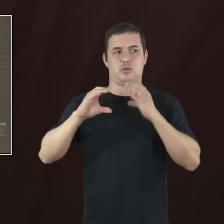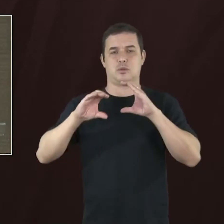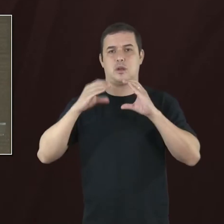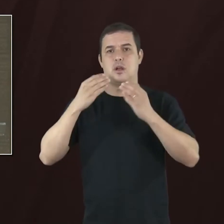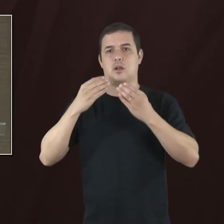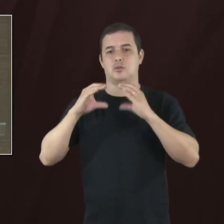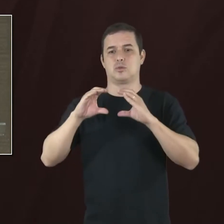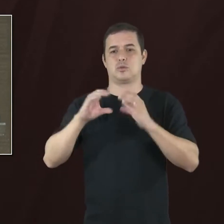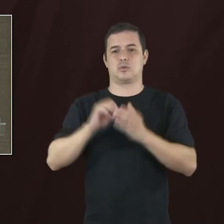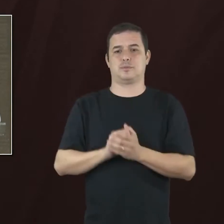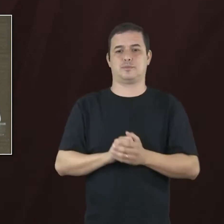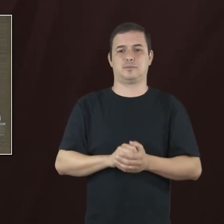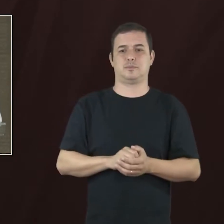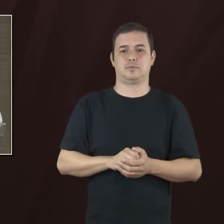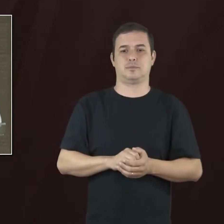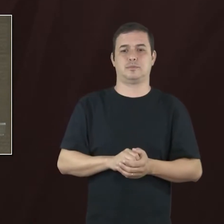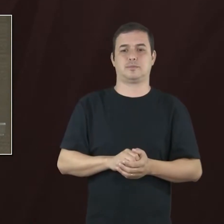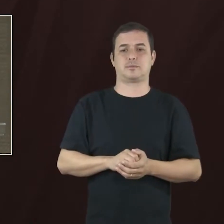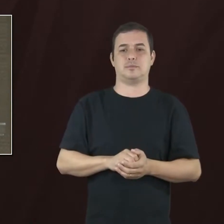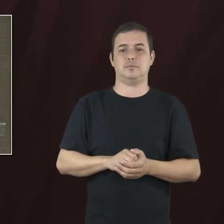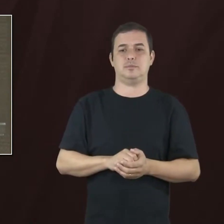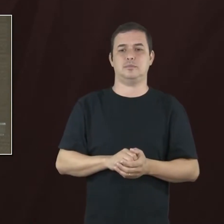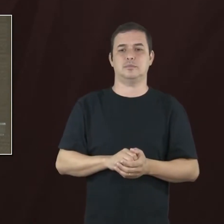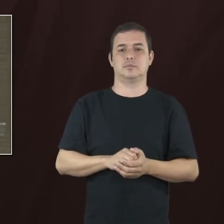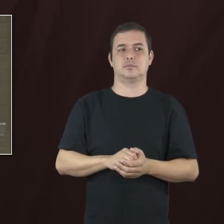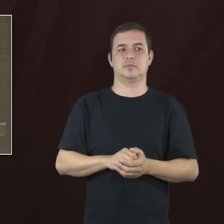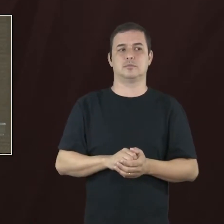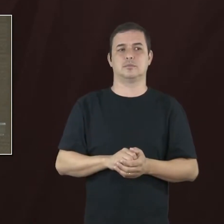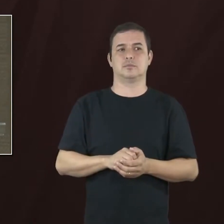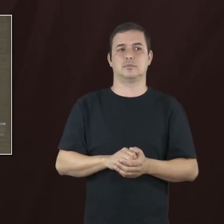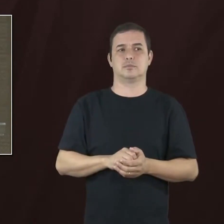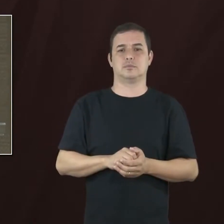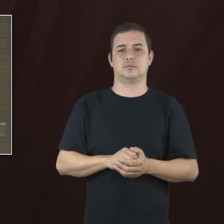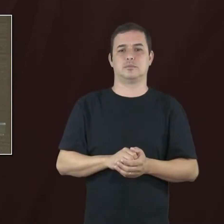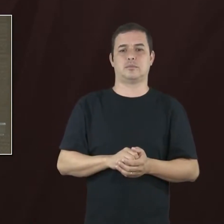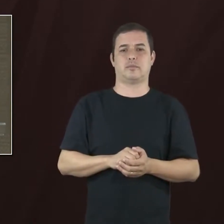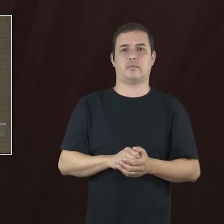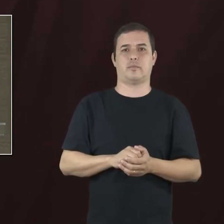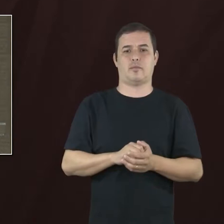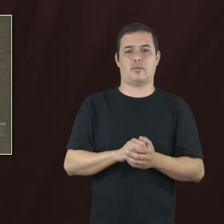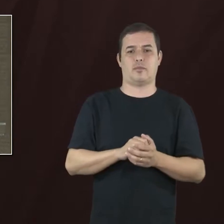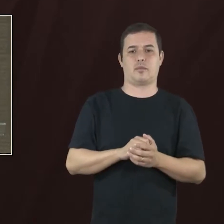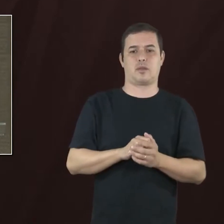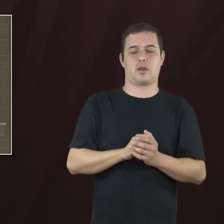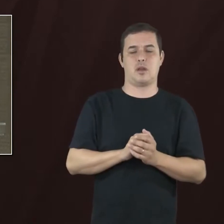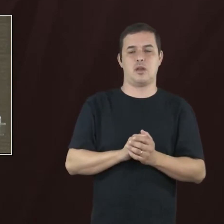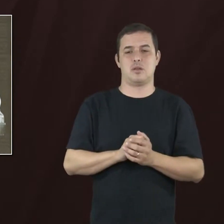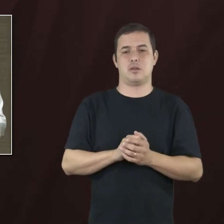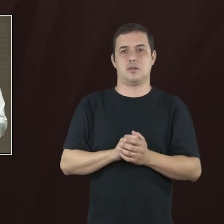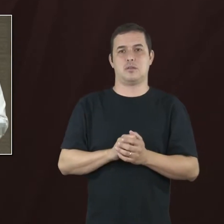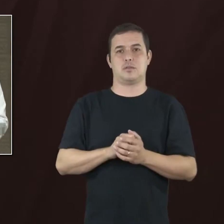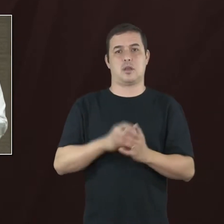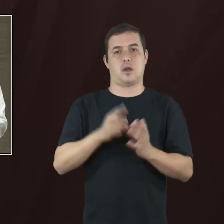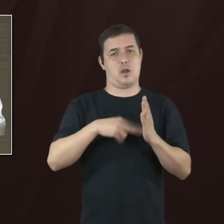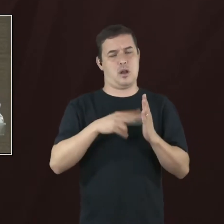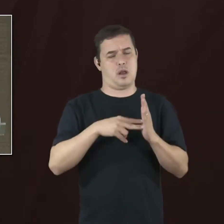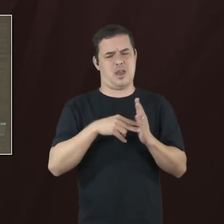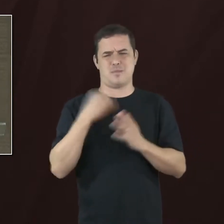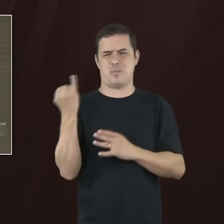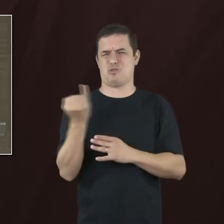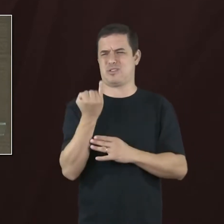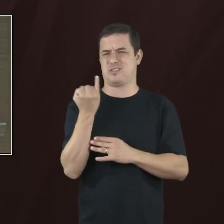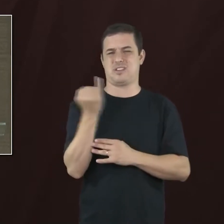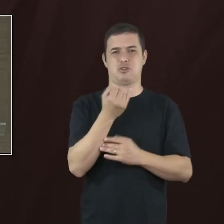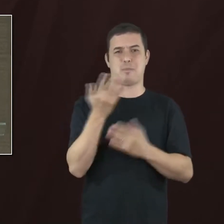Almeida, ou Cântico dos Cânticos em King James atualizada. Eu vou ler em King James atualizada. Capítulo